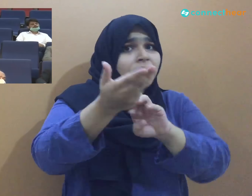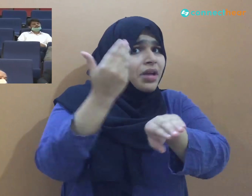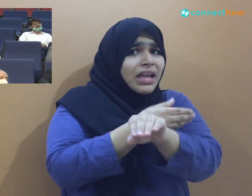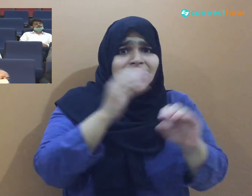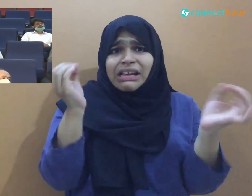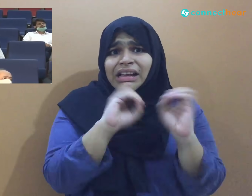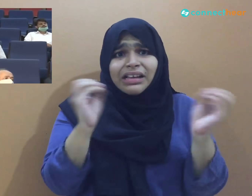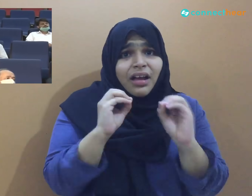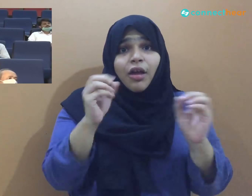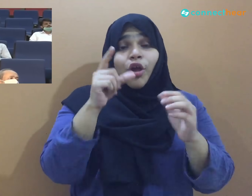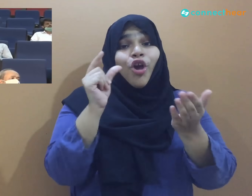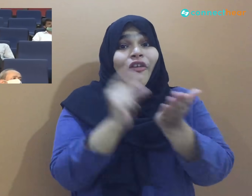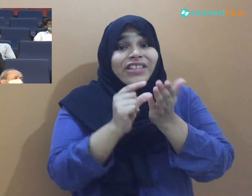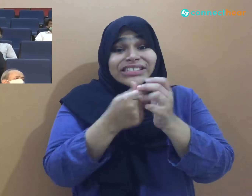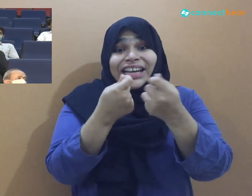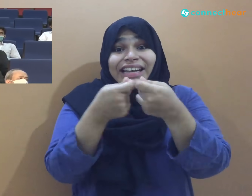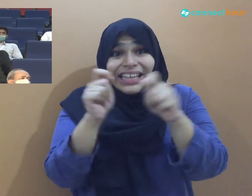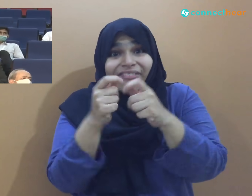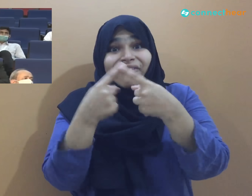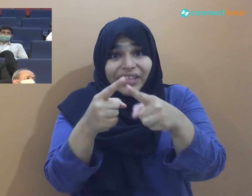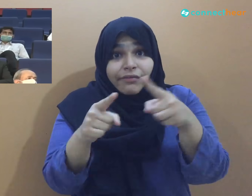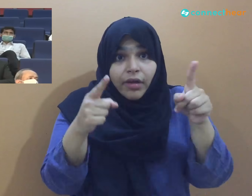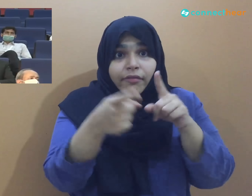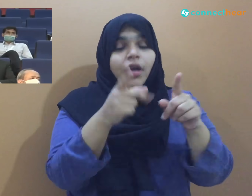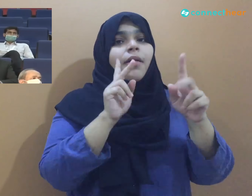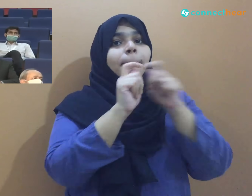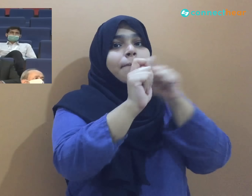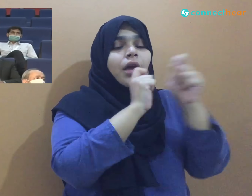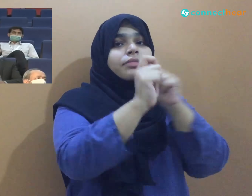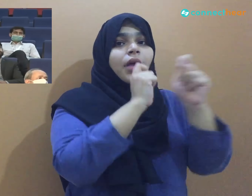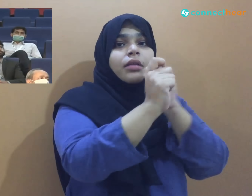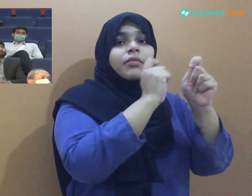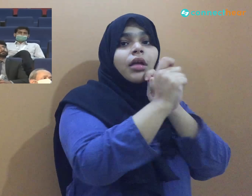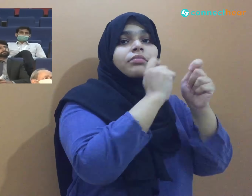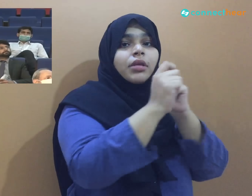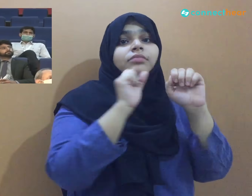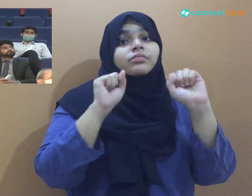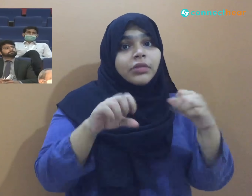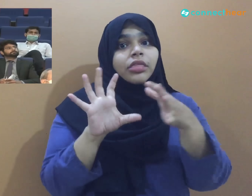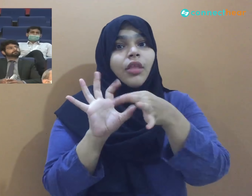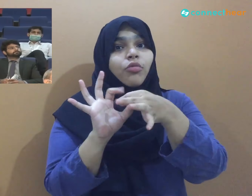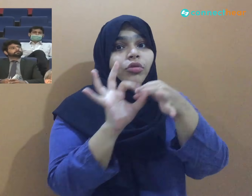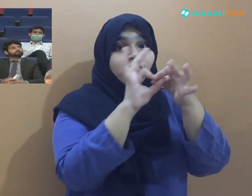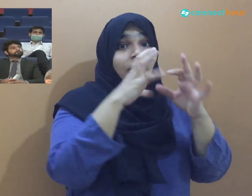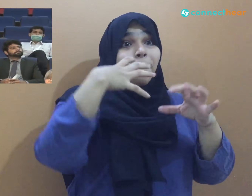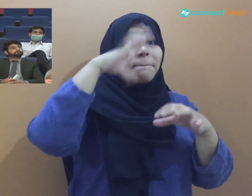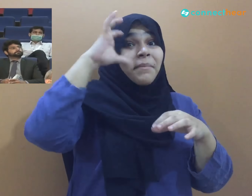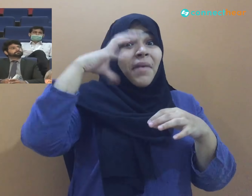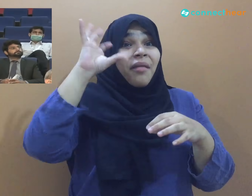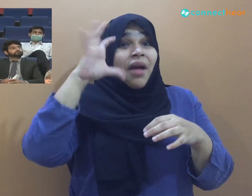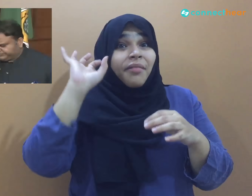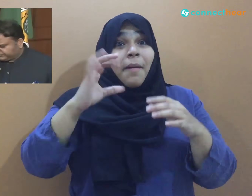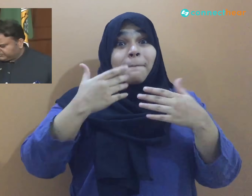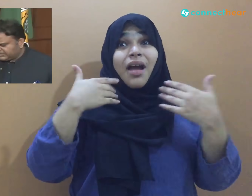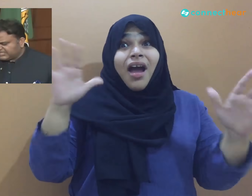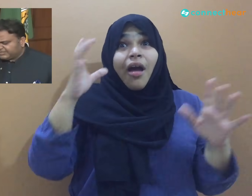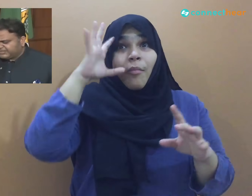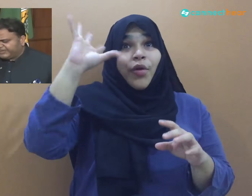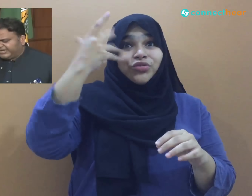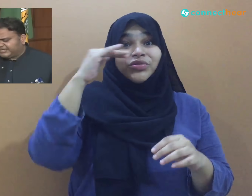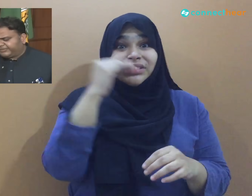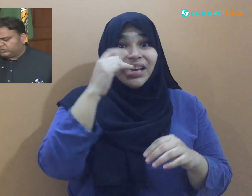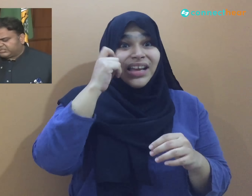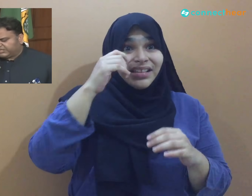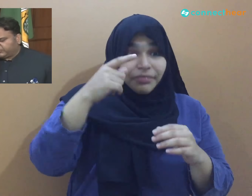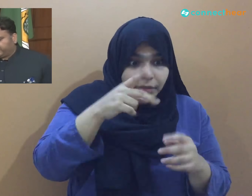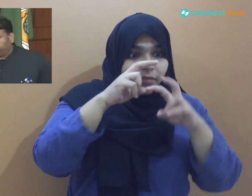جو یونیورسٹیز کی ٹیمیں ہیں وہ وہاں پر کر رہی ہیں, کولیبریٹ کر رہی ہیں بڑے سائنٹیفک گروپس کے ساتھ. سب سے پہلے